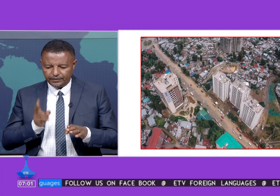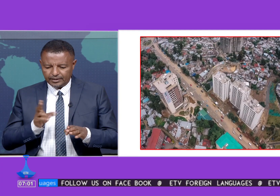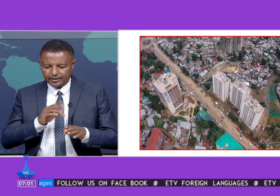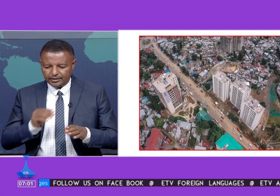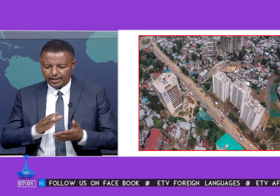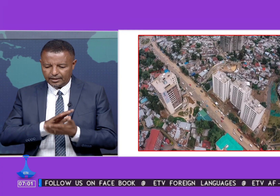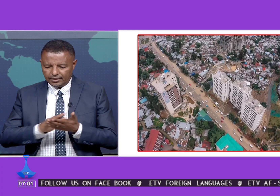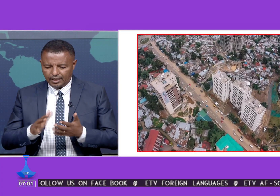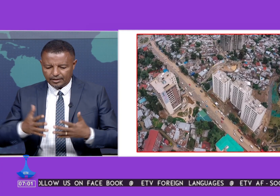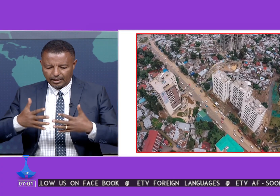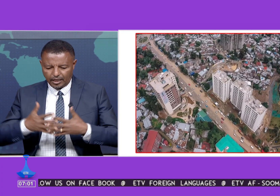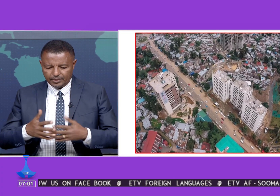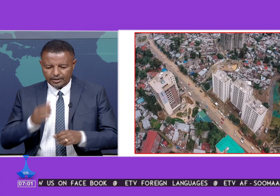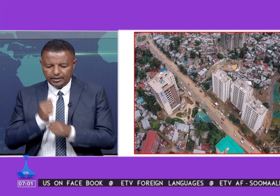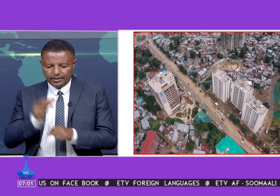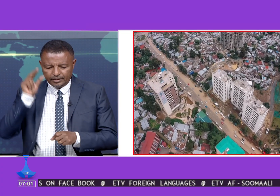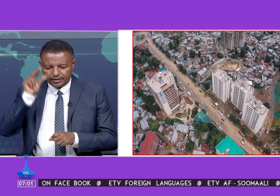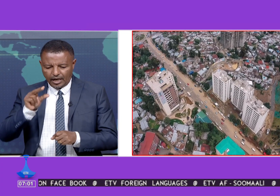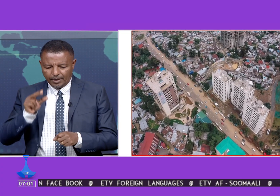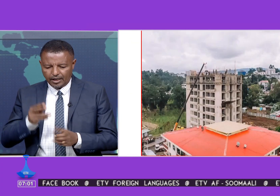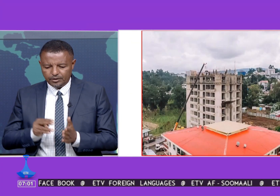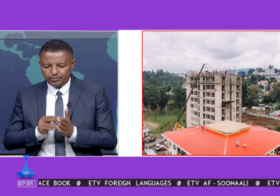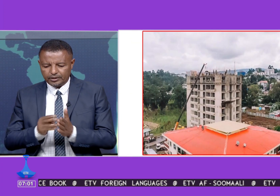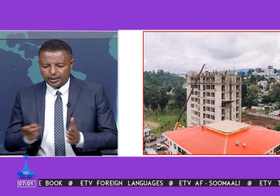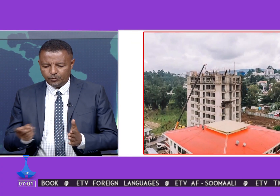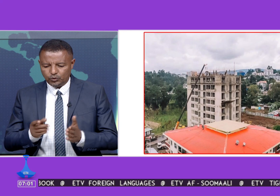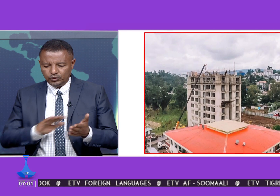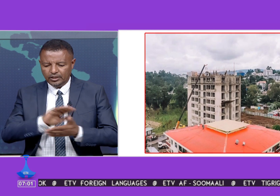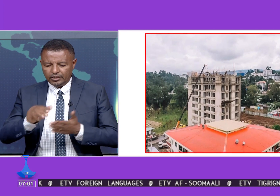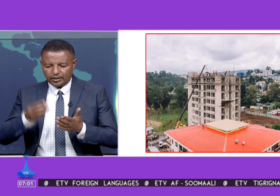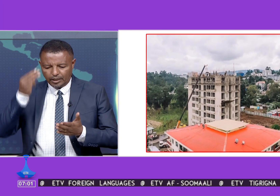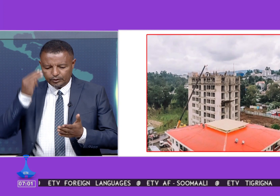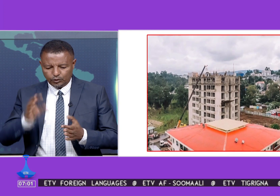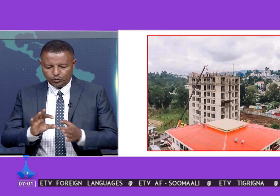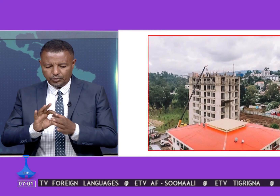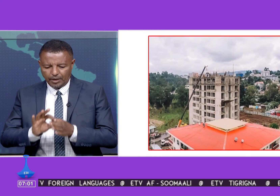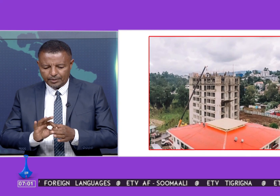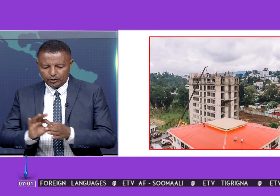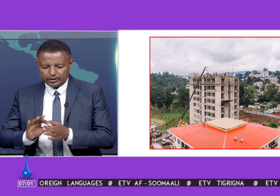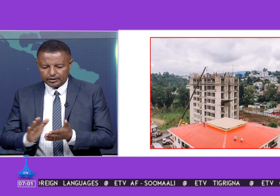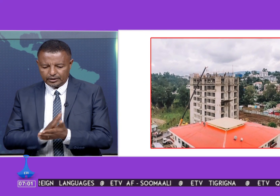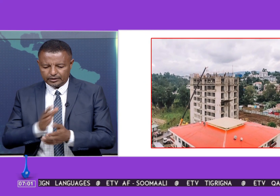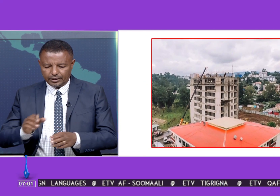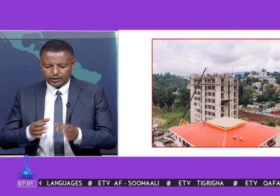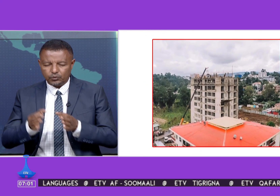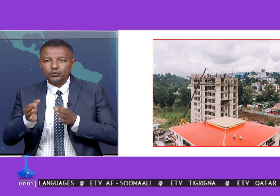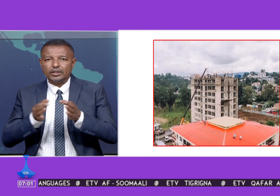ፍጥነት እና ጥራት ላጣመረ የስራ ባህል ምሳሌ መሆኑን ጠቅላይ ሚኒስትሩ በማህበራዊ ትስስር ገጻቸው